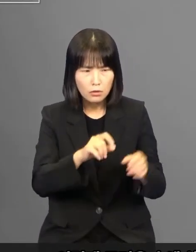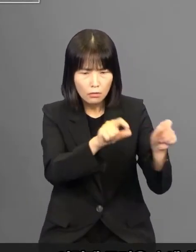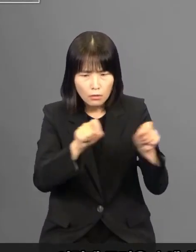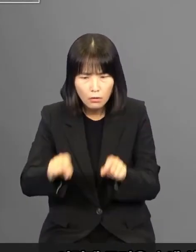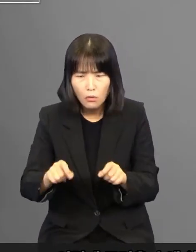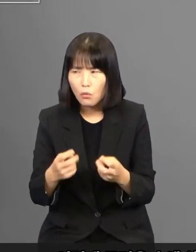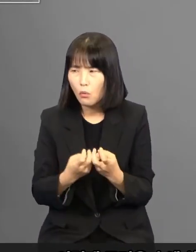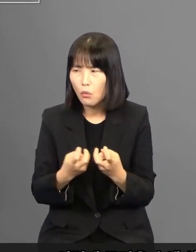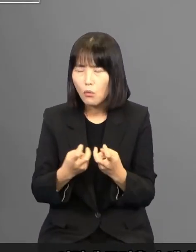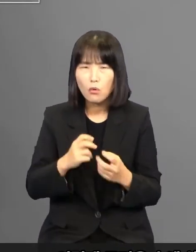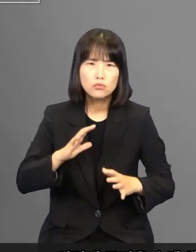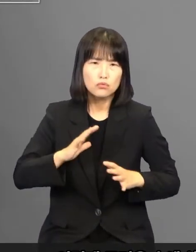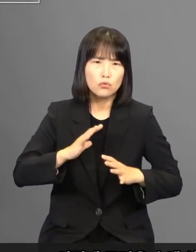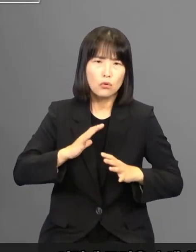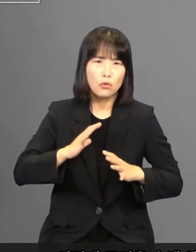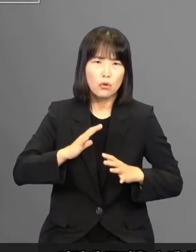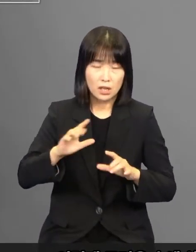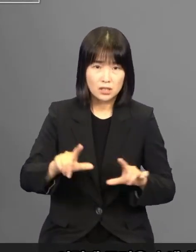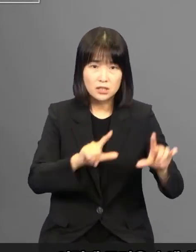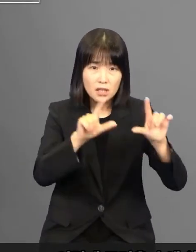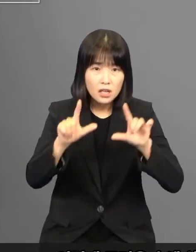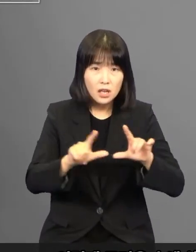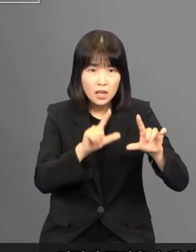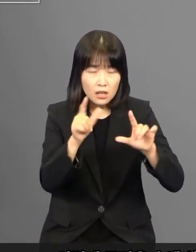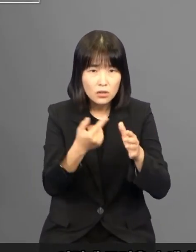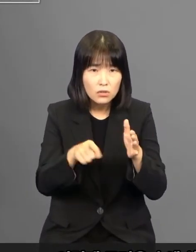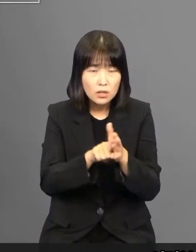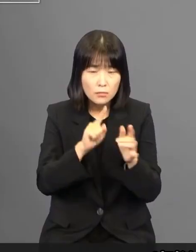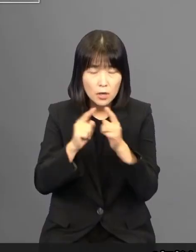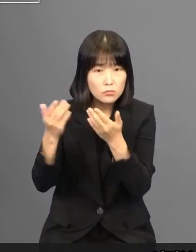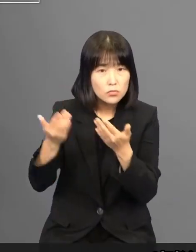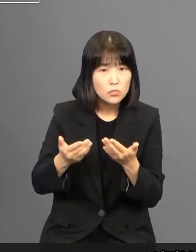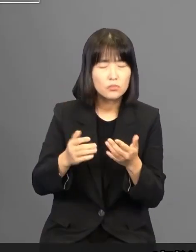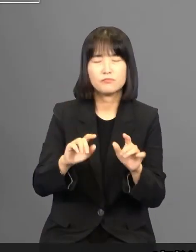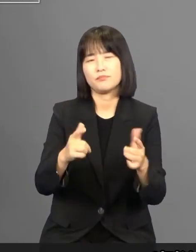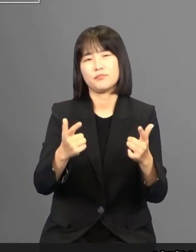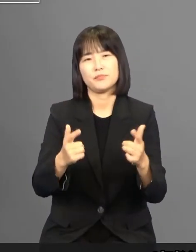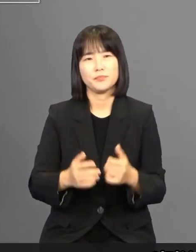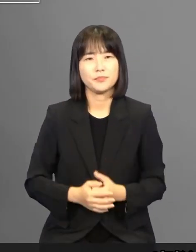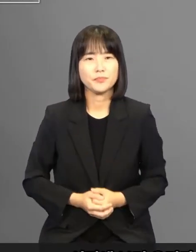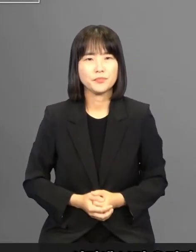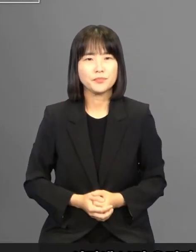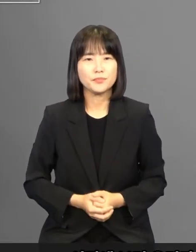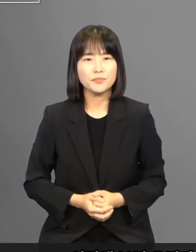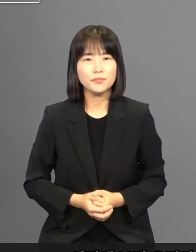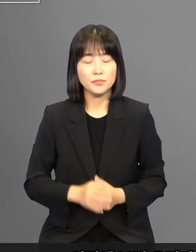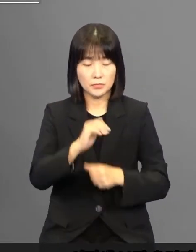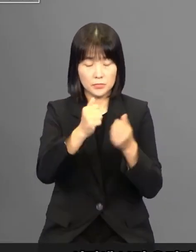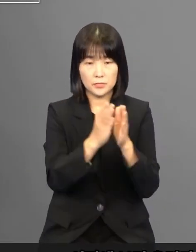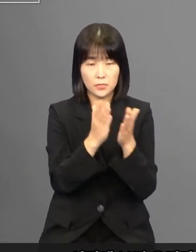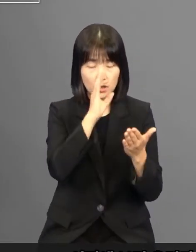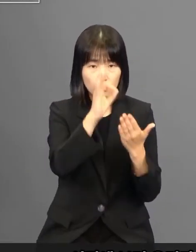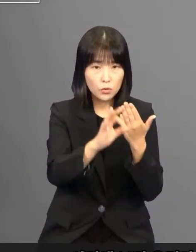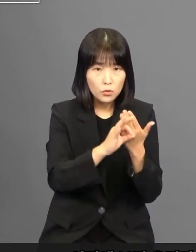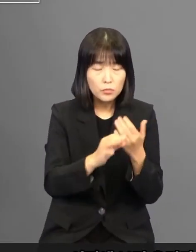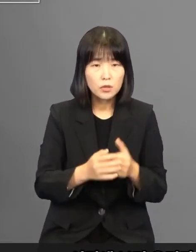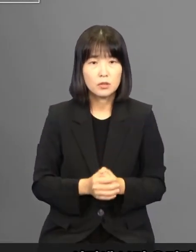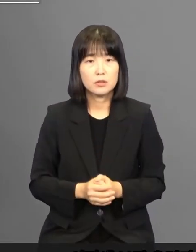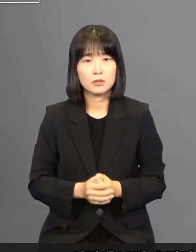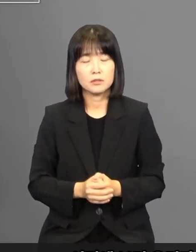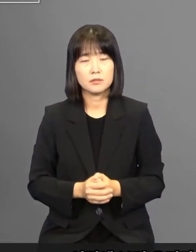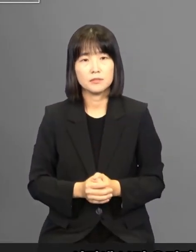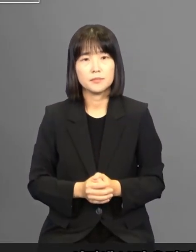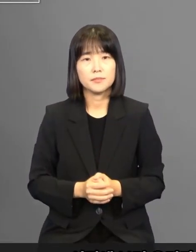아니야? 이렇게 두려움 속에 살라라고 이 말씀을 주셨을까? 여러분, 그렇지 않습니다. 성경에 보면 우리가 균형 있게 성경을